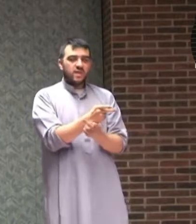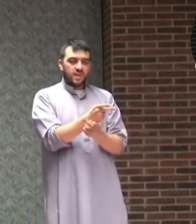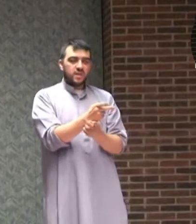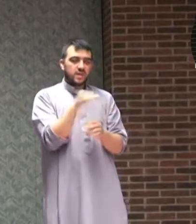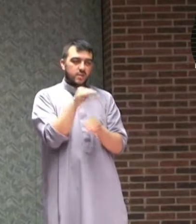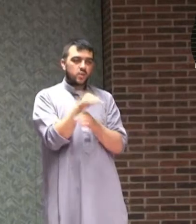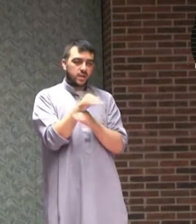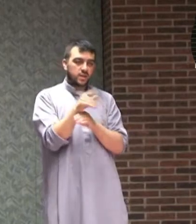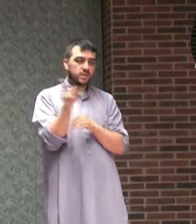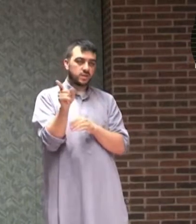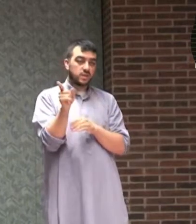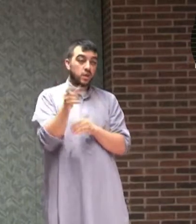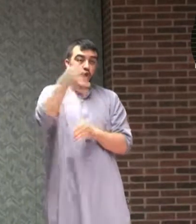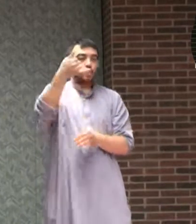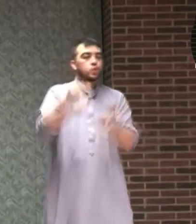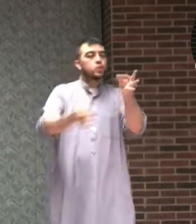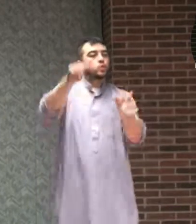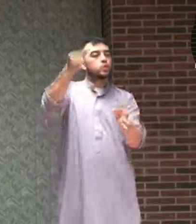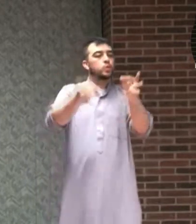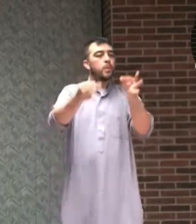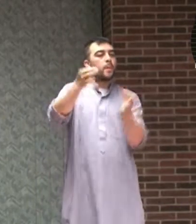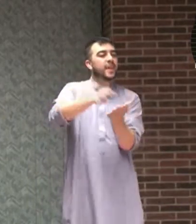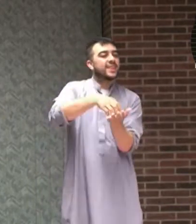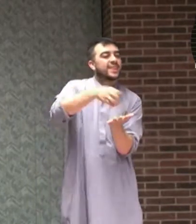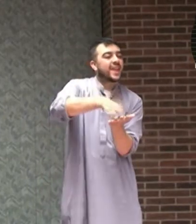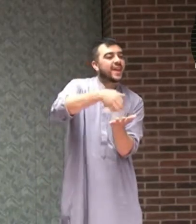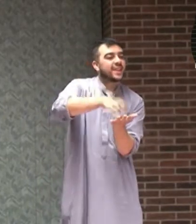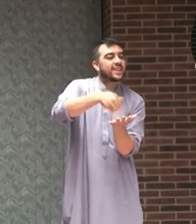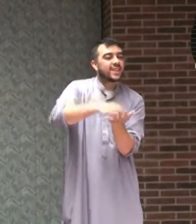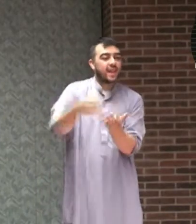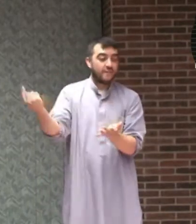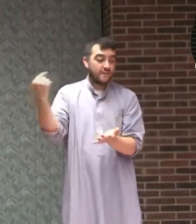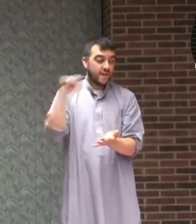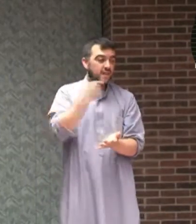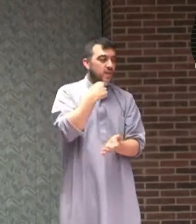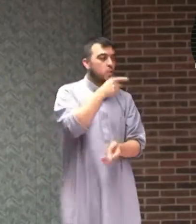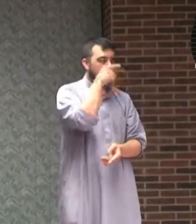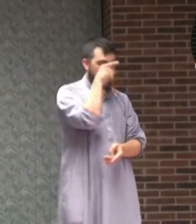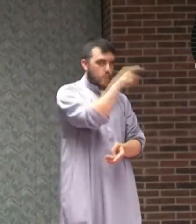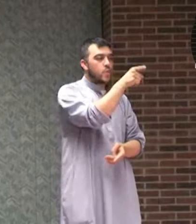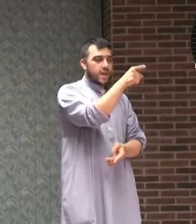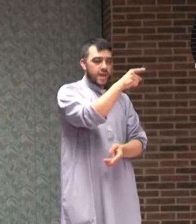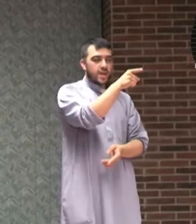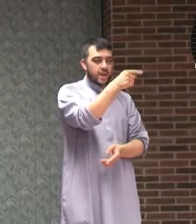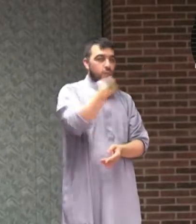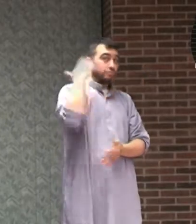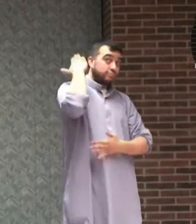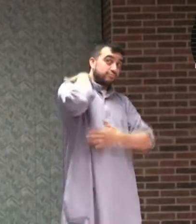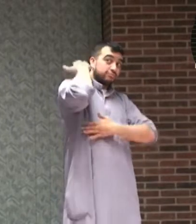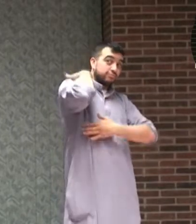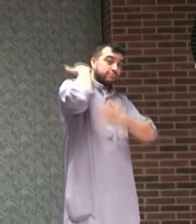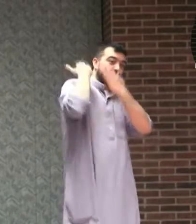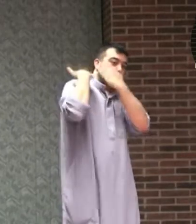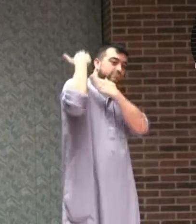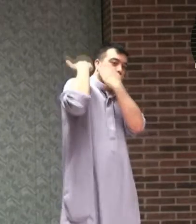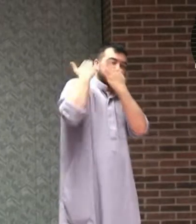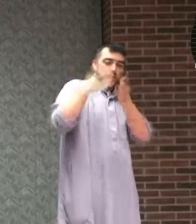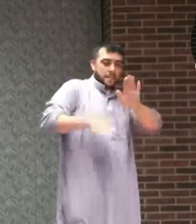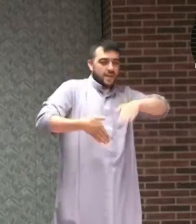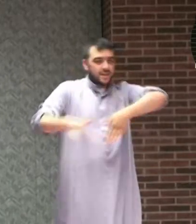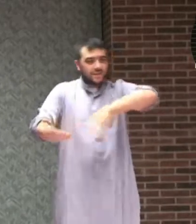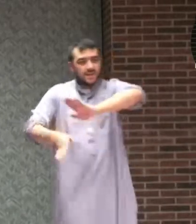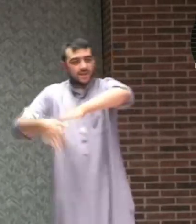elle témoignera le jour du jugement. Et elle dira, Fulan, sur moi, aura fait ceci, aura fait cela. D'accord ? Donc ça, c'est clair. Tout